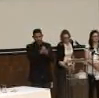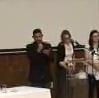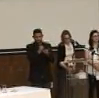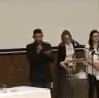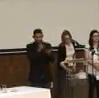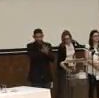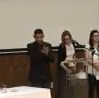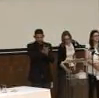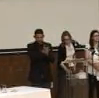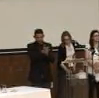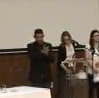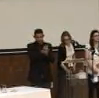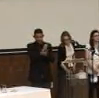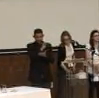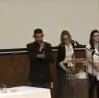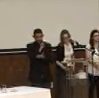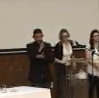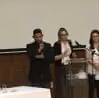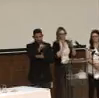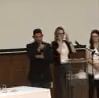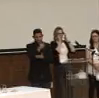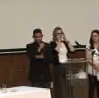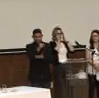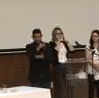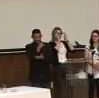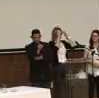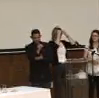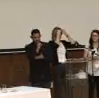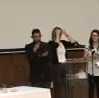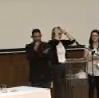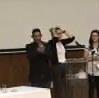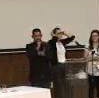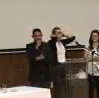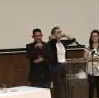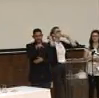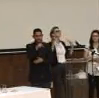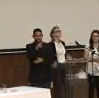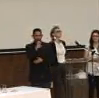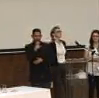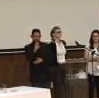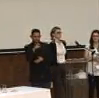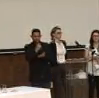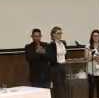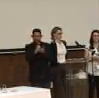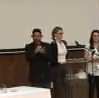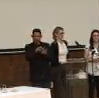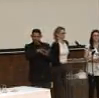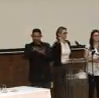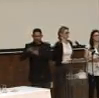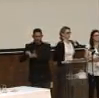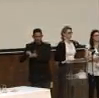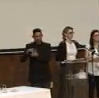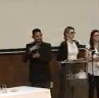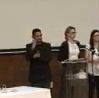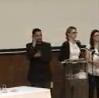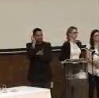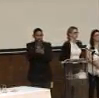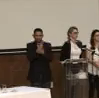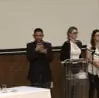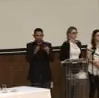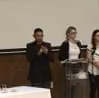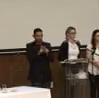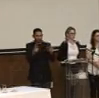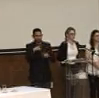pagamento. O que for anterior a janeiro de 2014 são pagos pelo INPOG em uma folha separada. É fácil assim, não tem